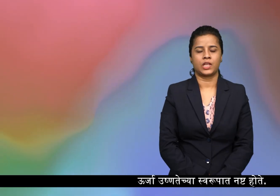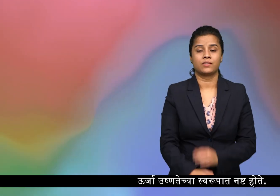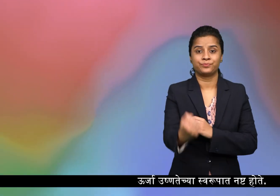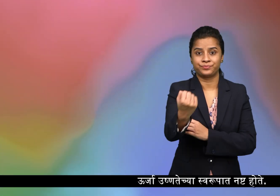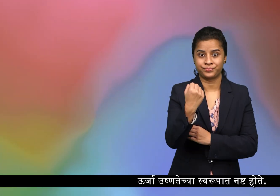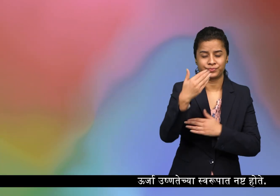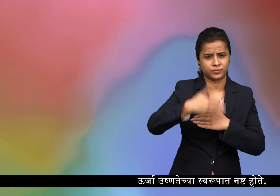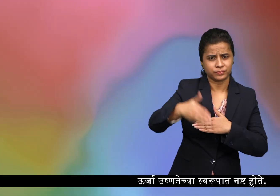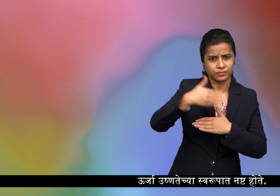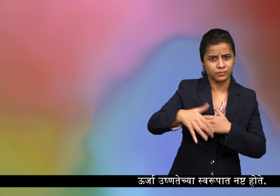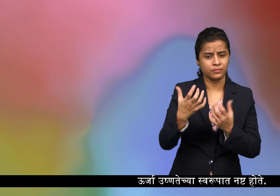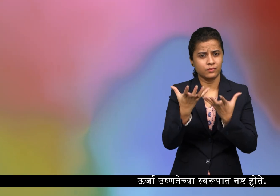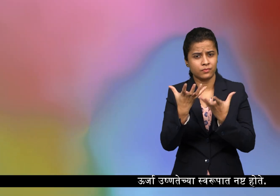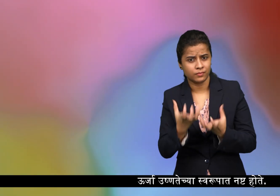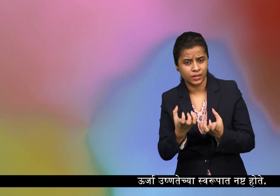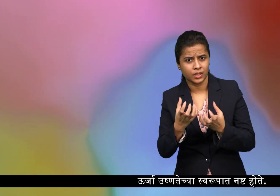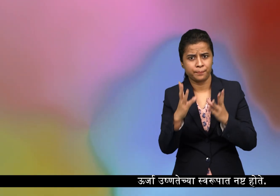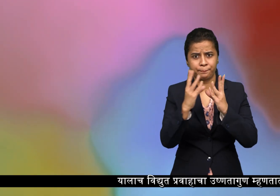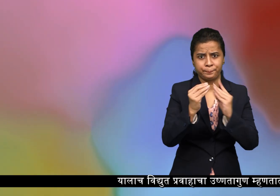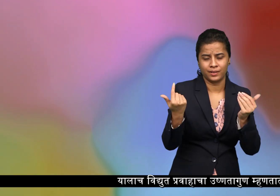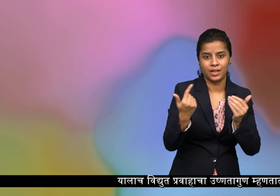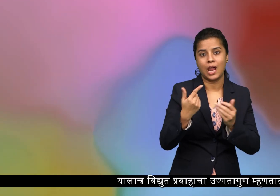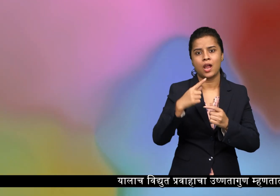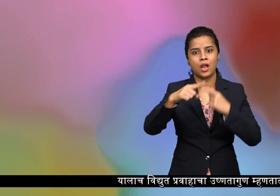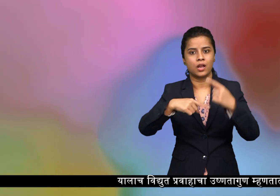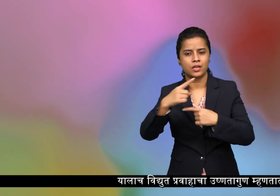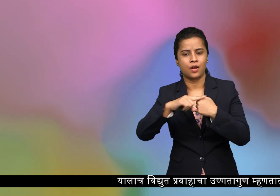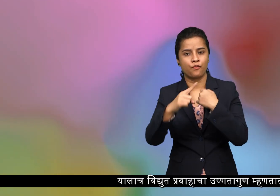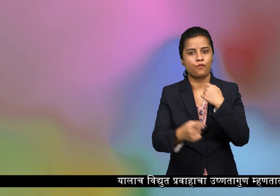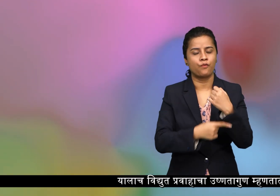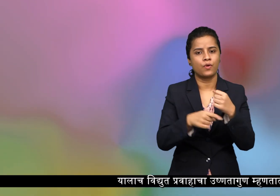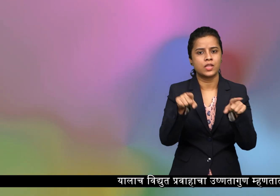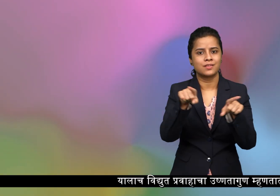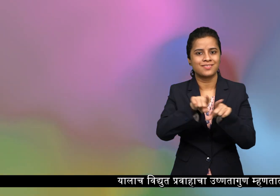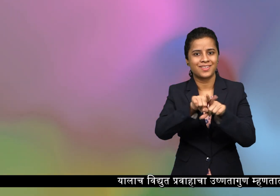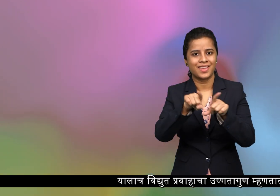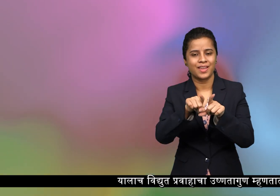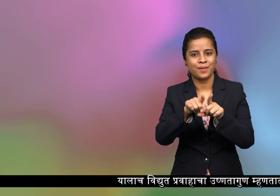उष्णतेच्या स्वरूपात नष्ट होते. यालाच विद्युत प्रवाहाचा उष्णता गुण म्हणतात.